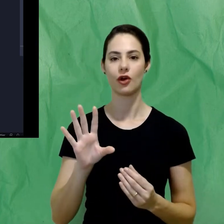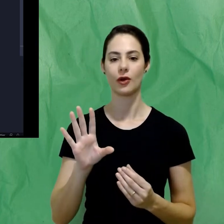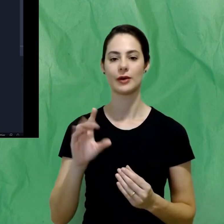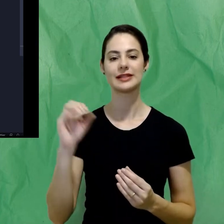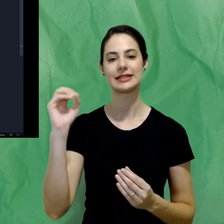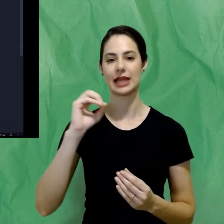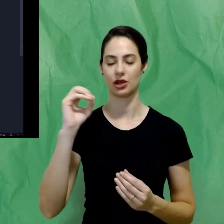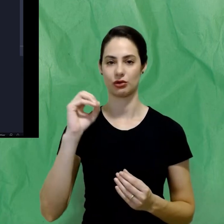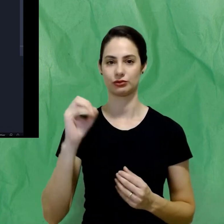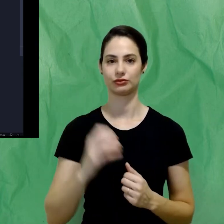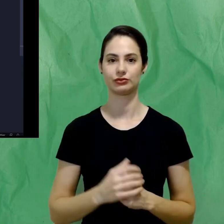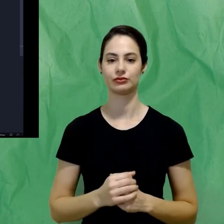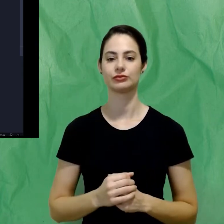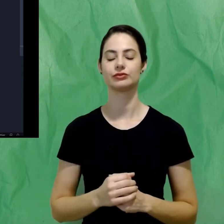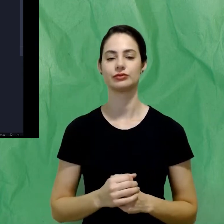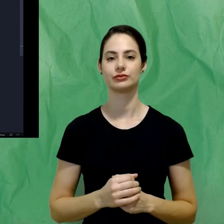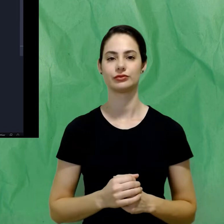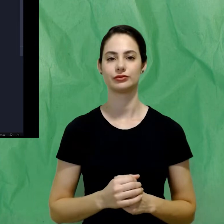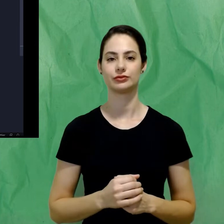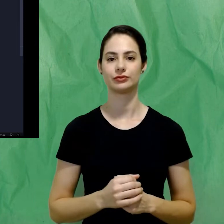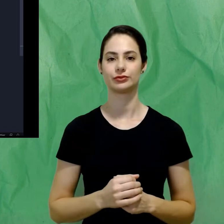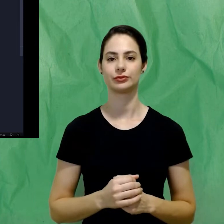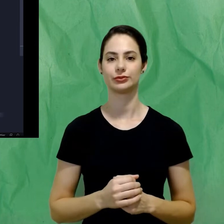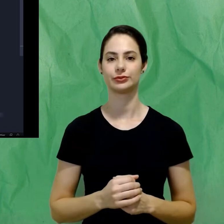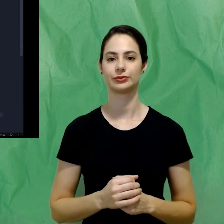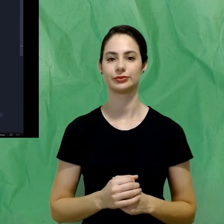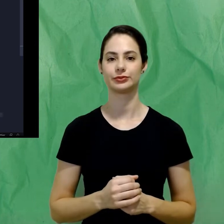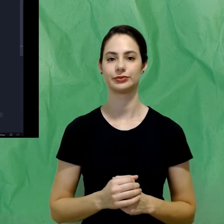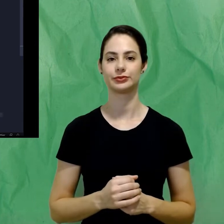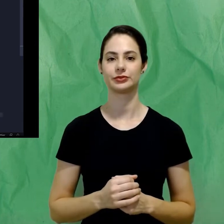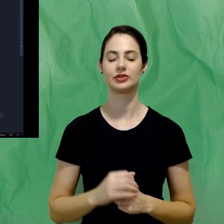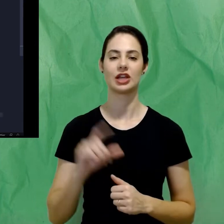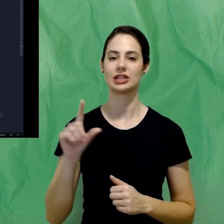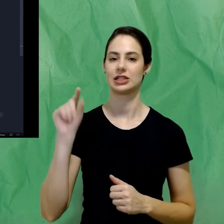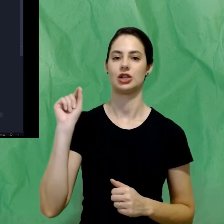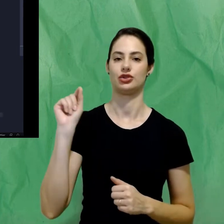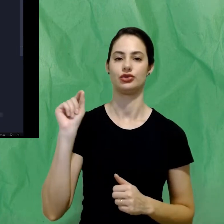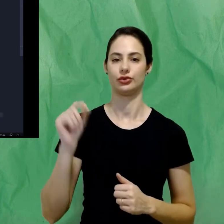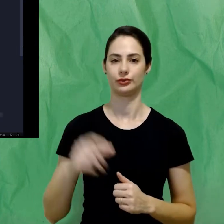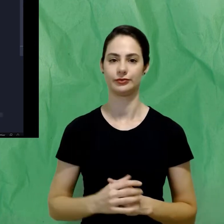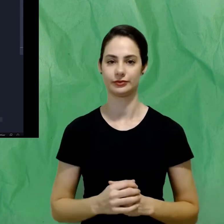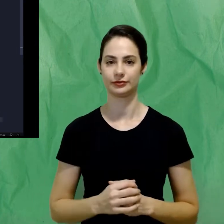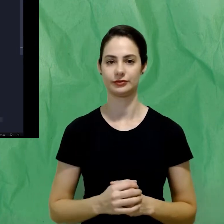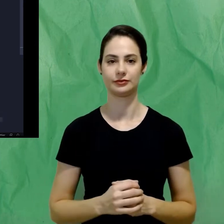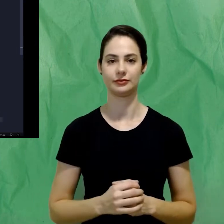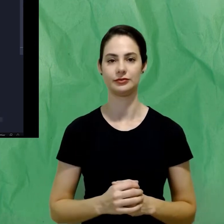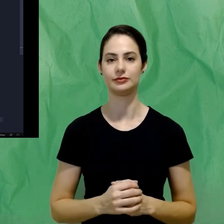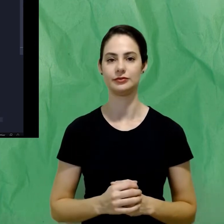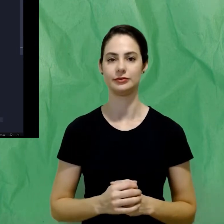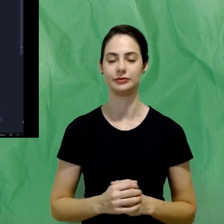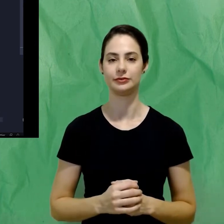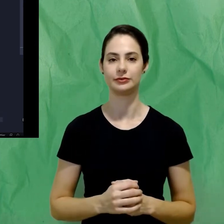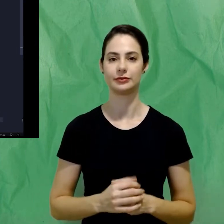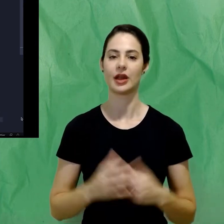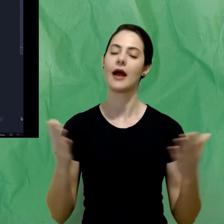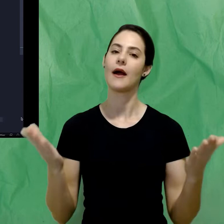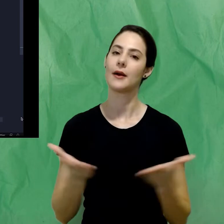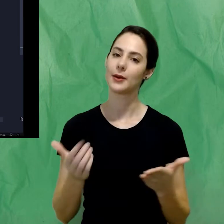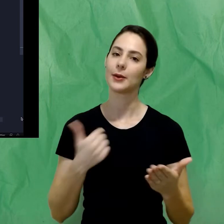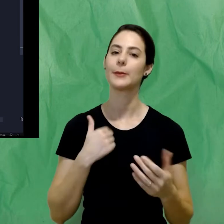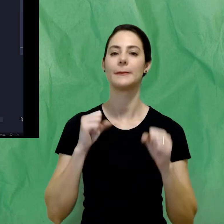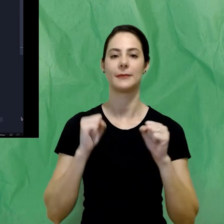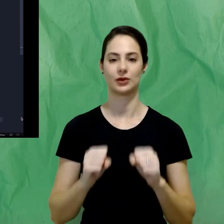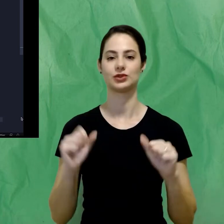arquivo 0, ou seja, apenas o primeiro arquivo que ele selecionou para a gente. E agora, eu posso